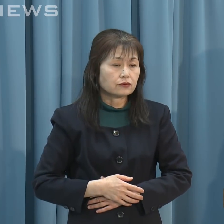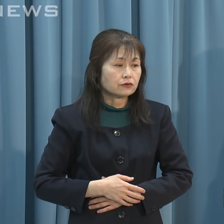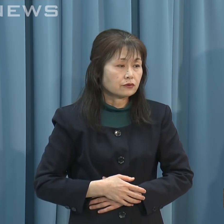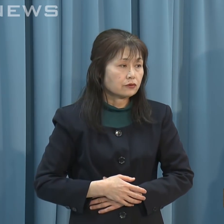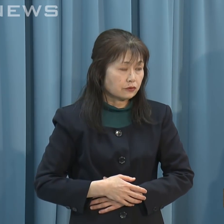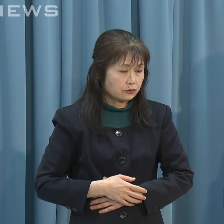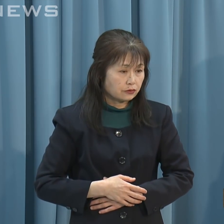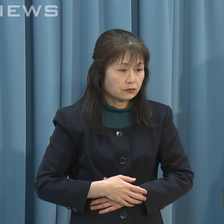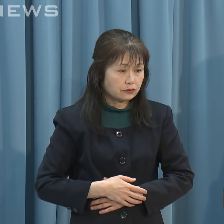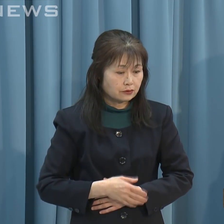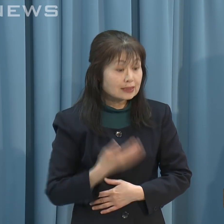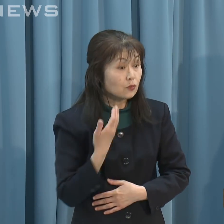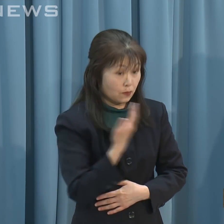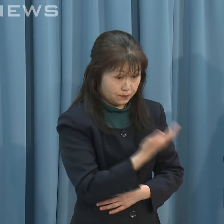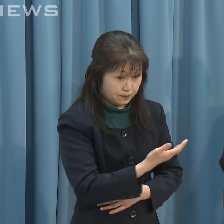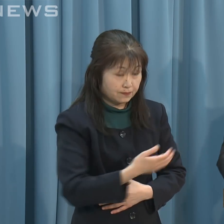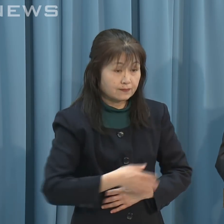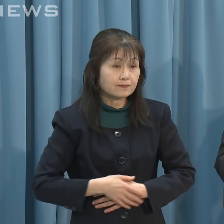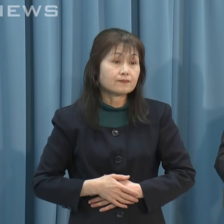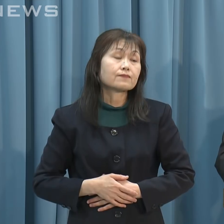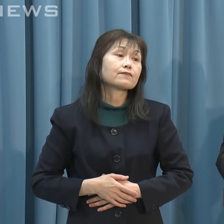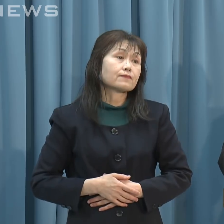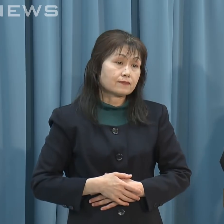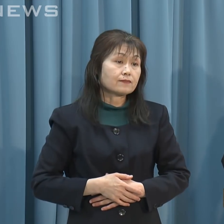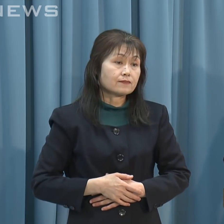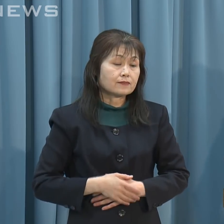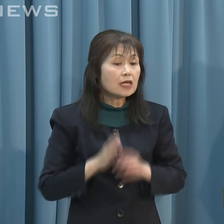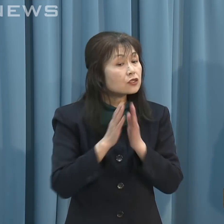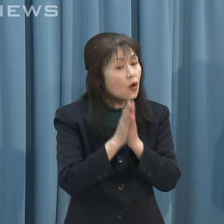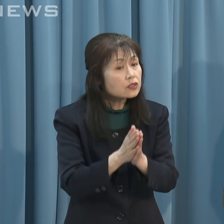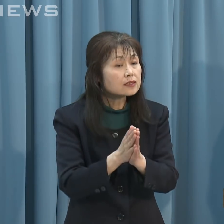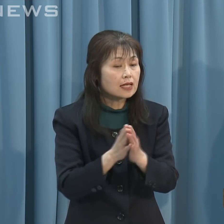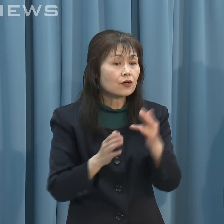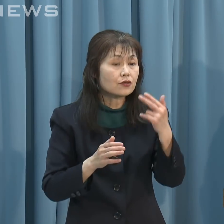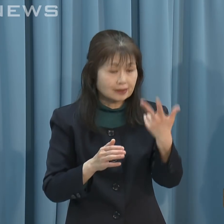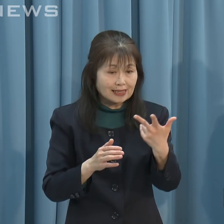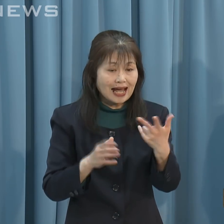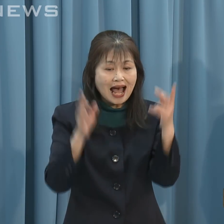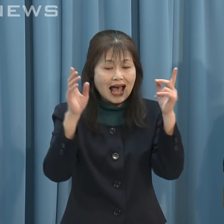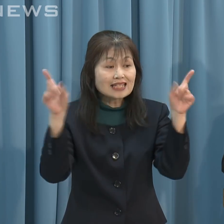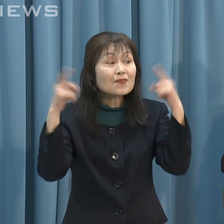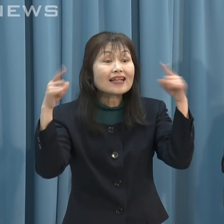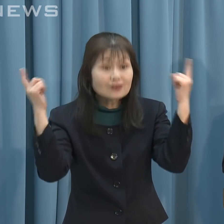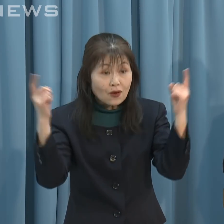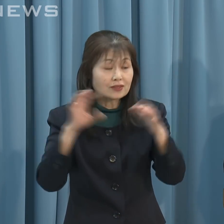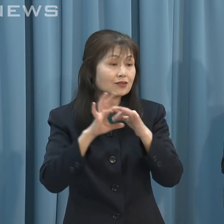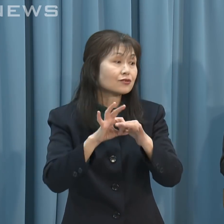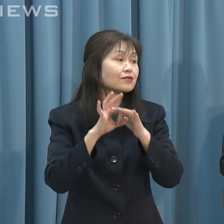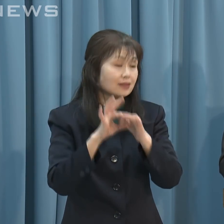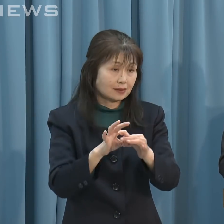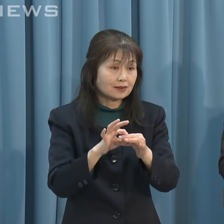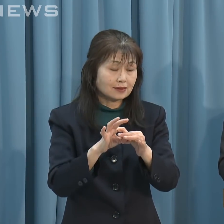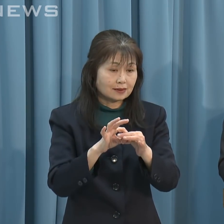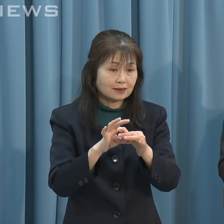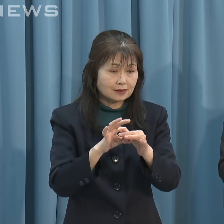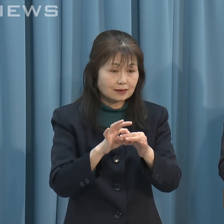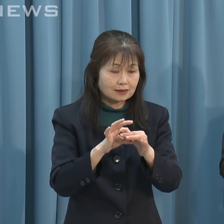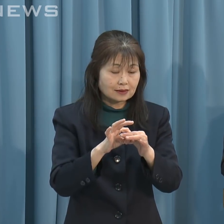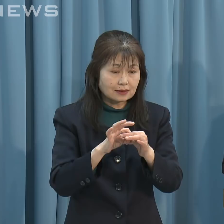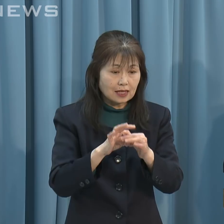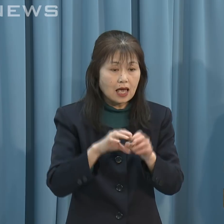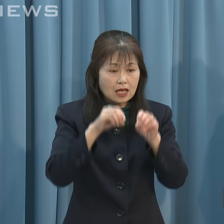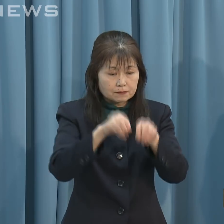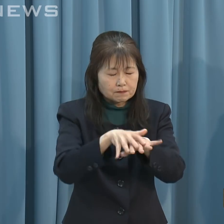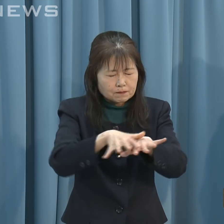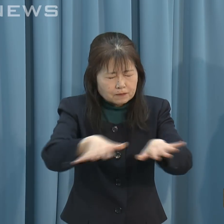すみません、産経新聞の出 席、 要請の中の4番のイベントについてなんですけれども、 はい、 この感染の拡大につながる恐れのあるイベ